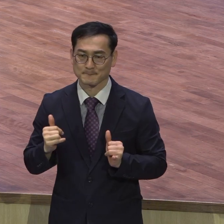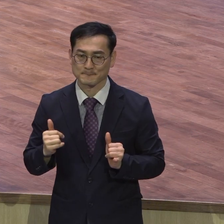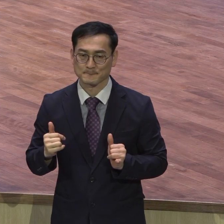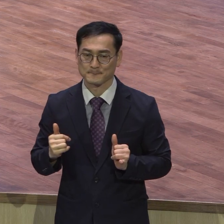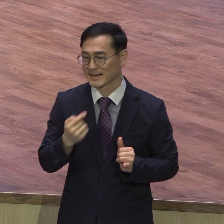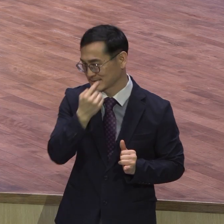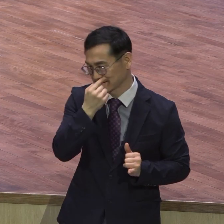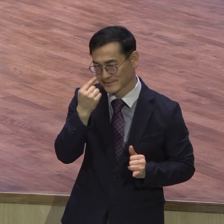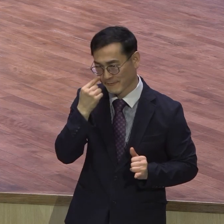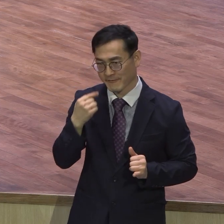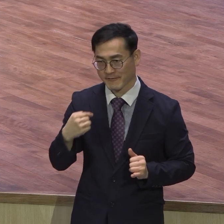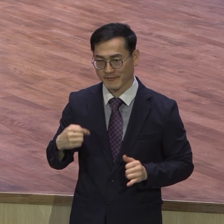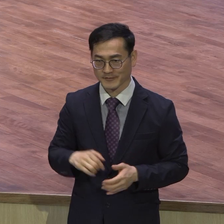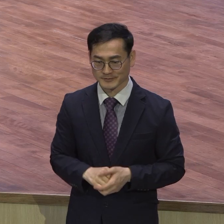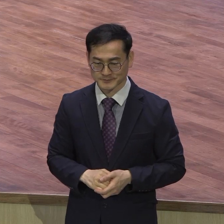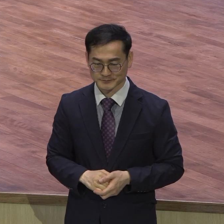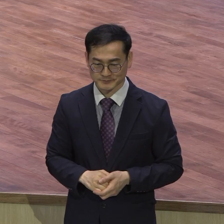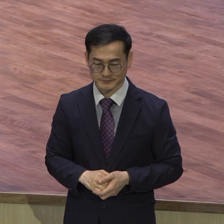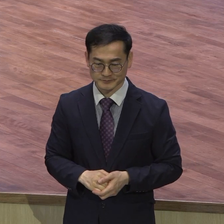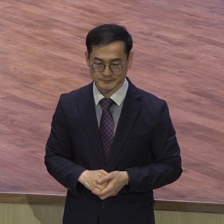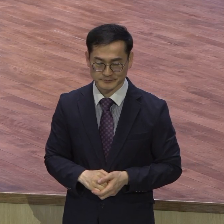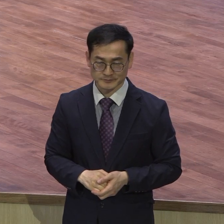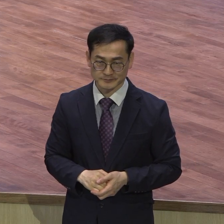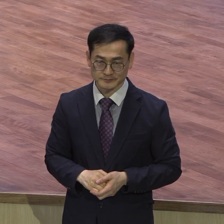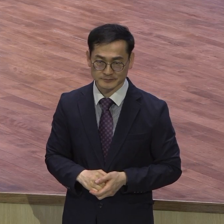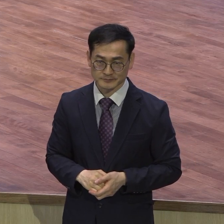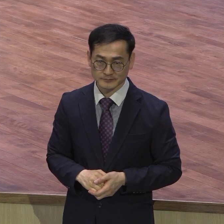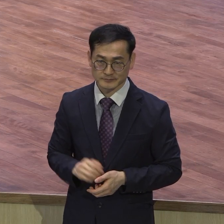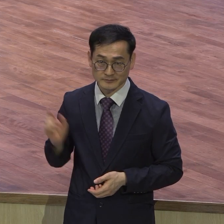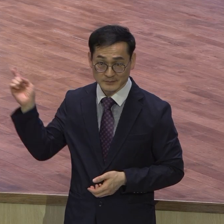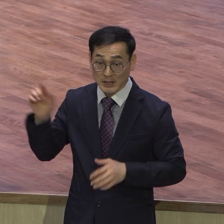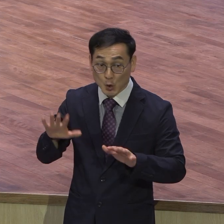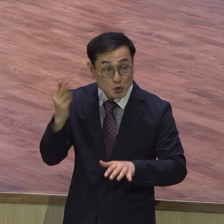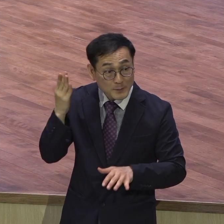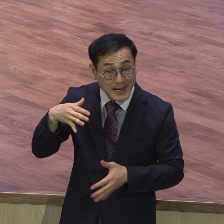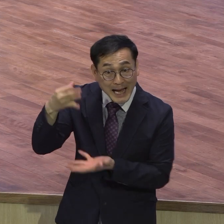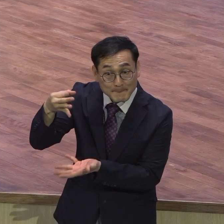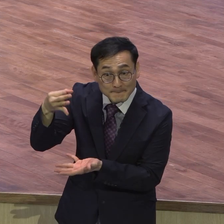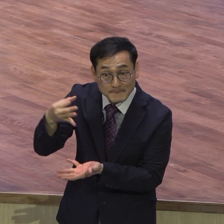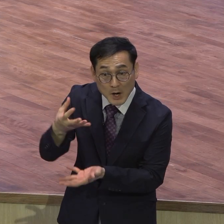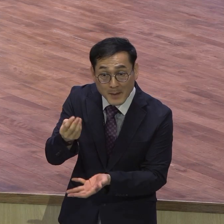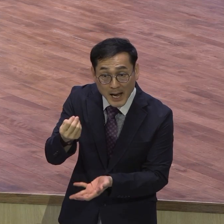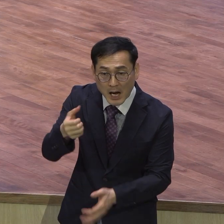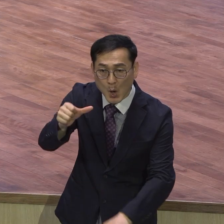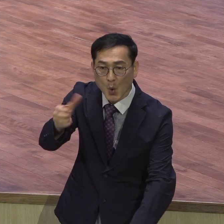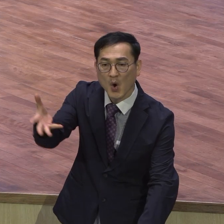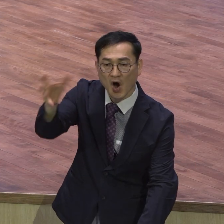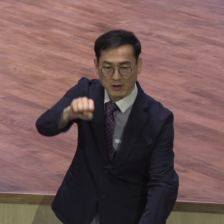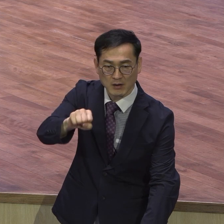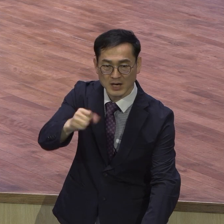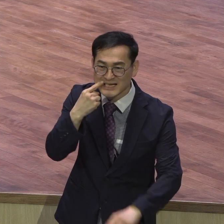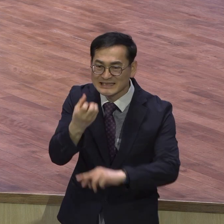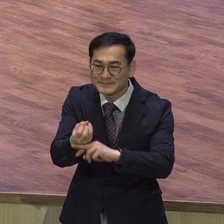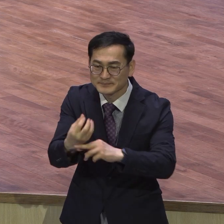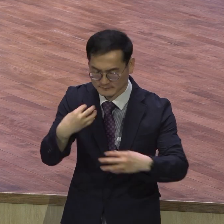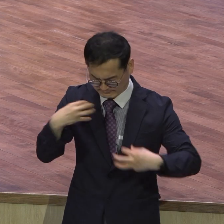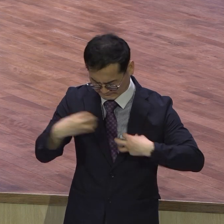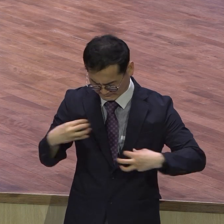삼사람 저 옷이 요즘 시체로 말하면 한 5억 됩니다. 보수으로 검으로 다